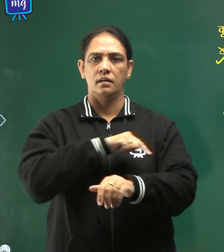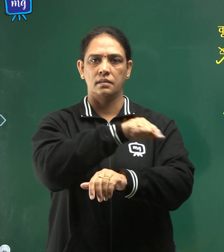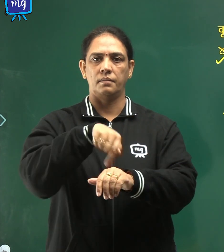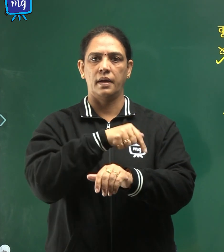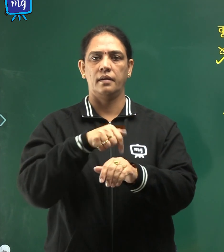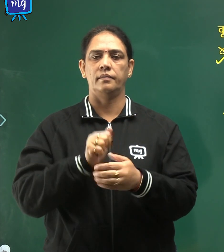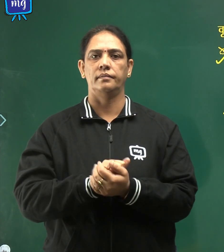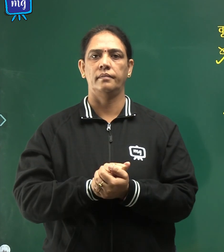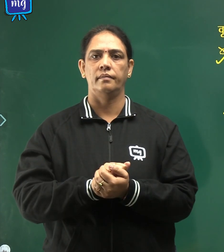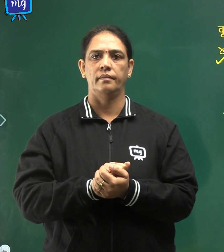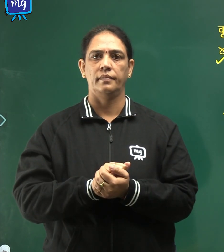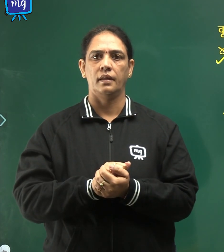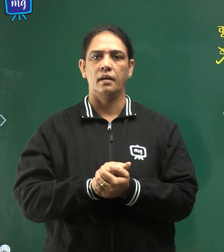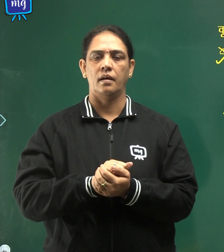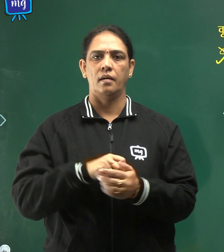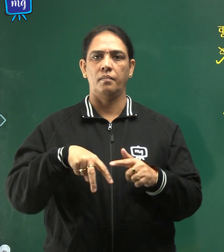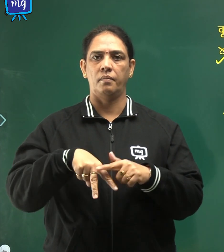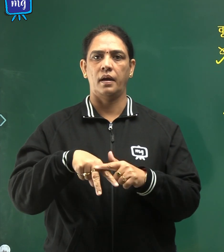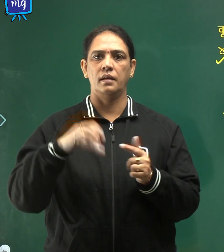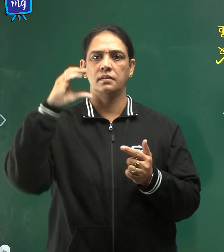समय पाई चार्ट में